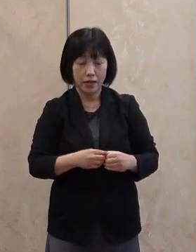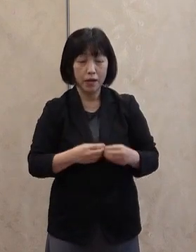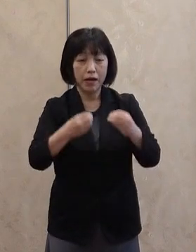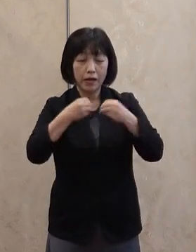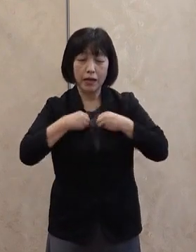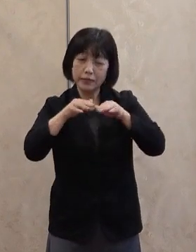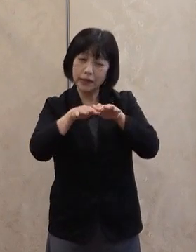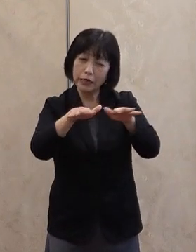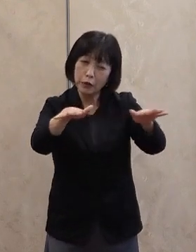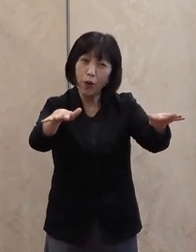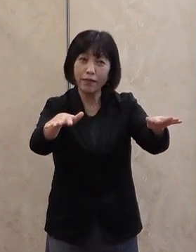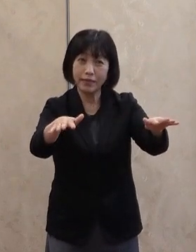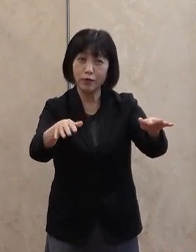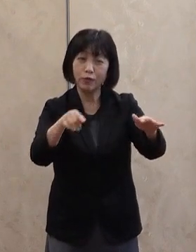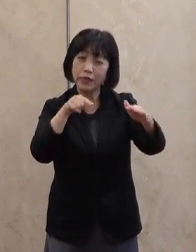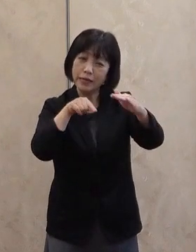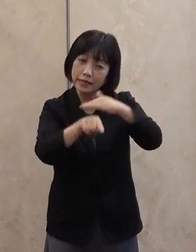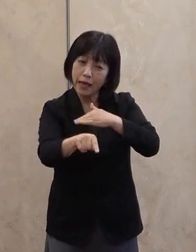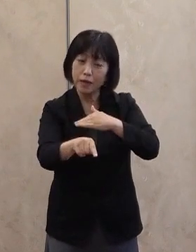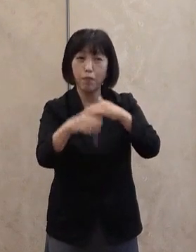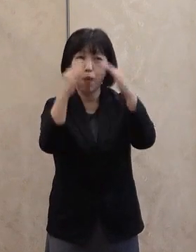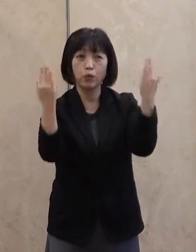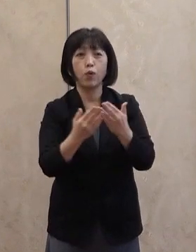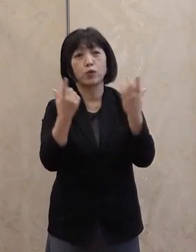ほぼ一緒だと思います。やはり